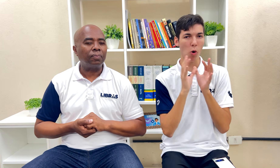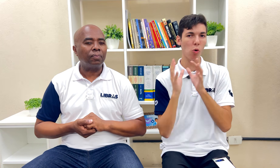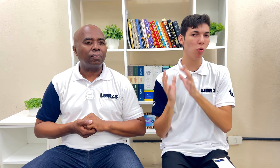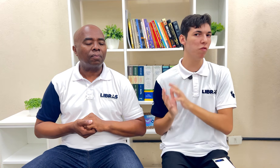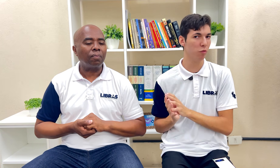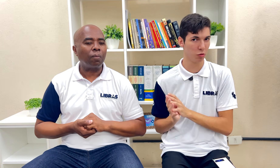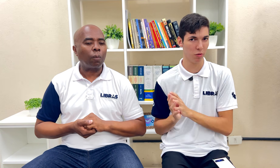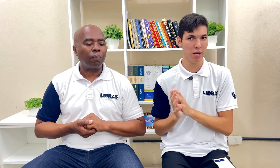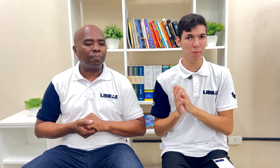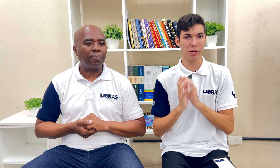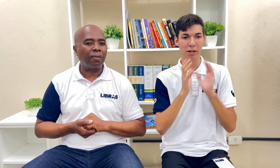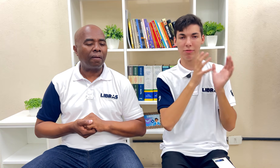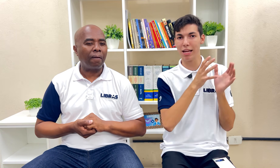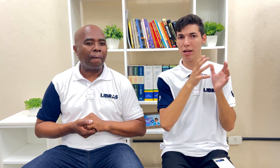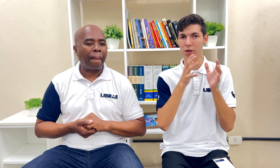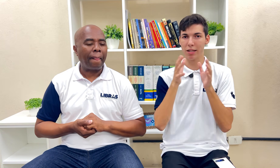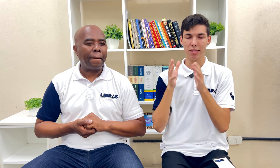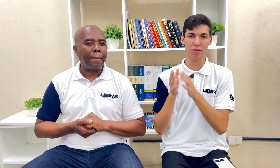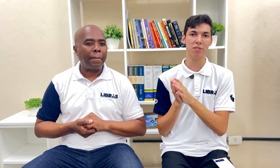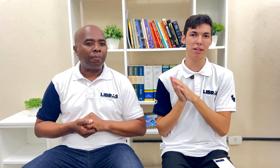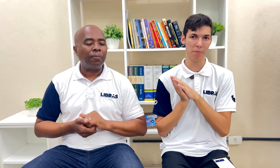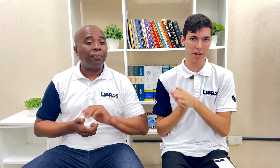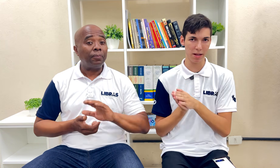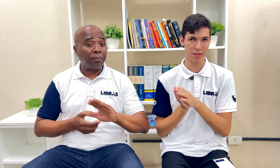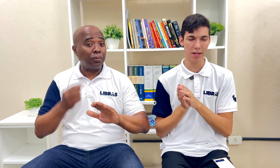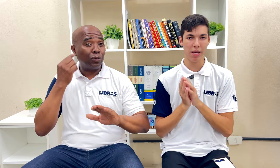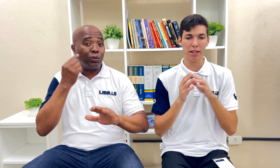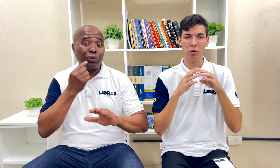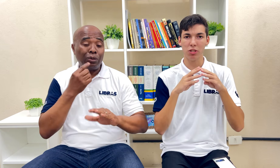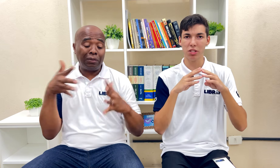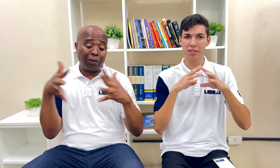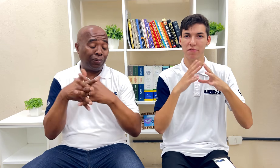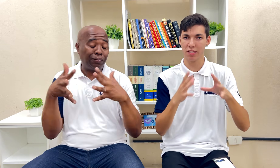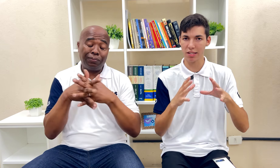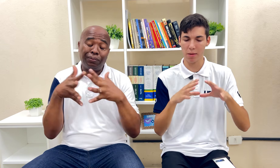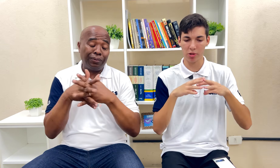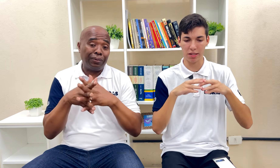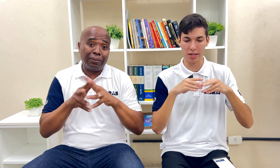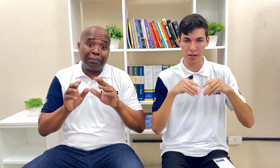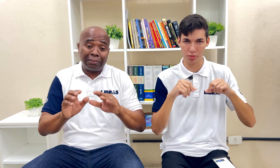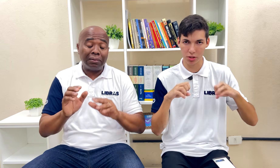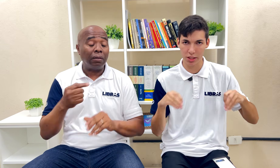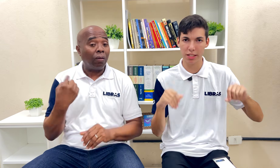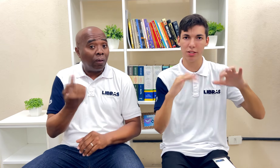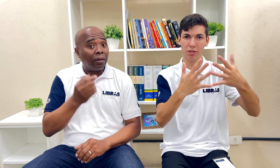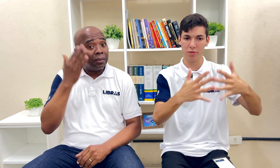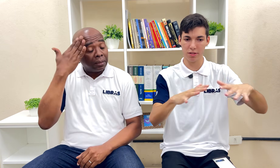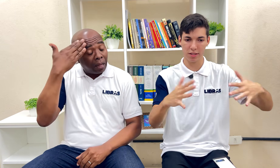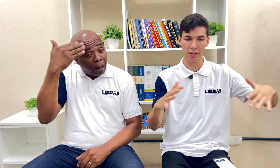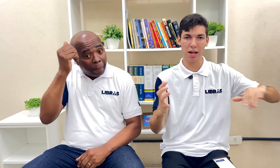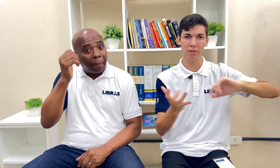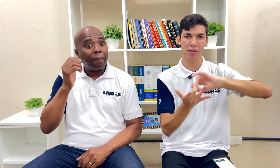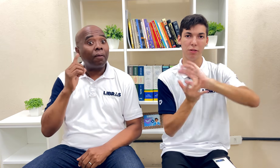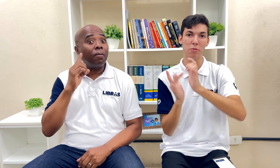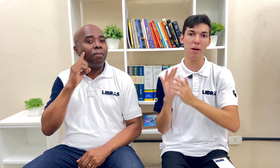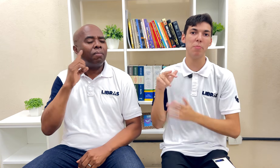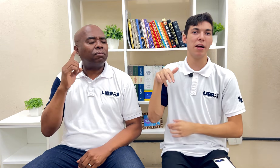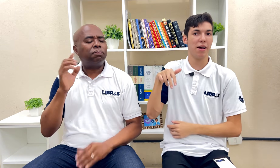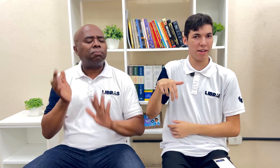pouco confuso, porque não está na organização certa para eles. Então a gente já sabe o que? Certo dia, Jesus andava numa praia.